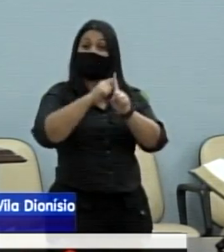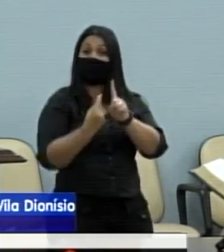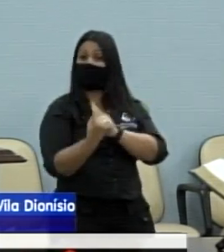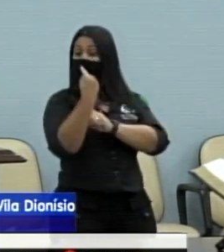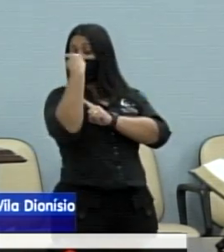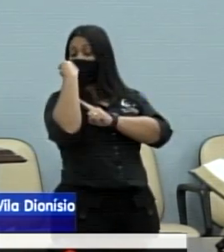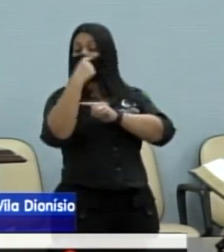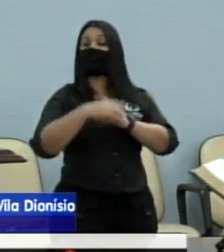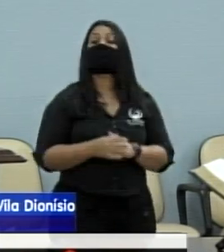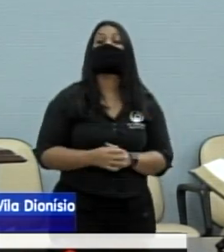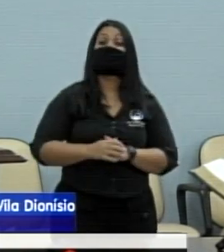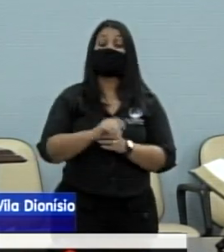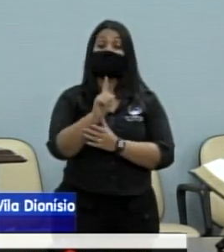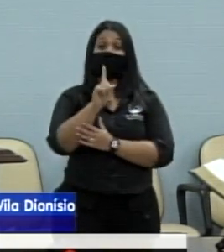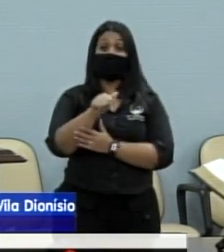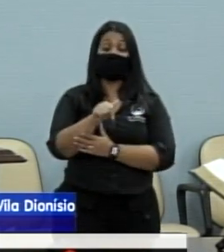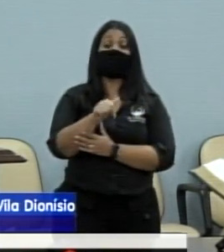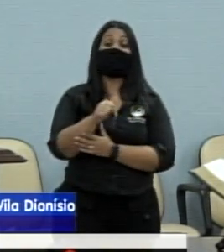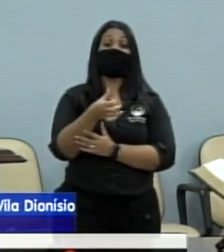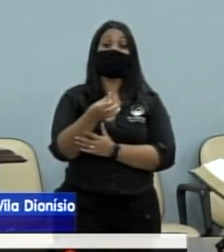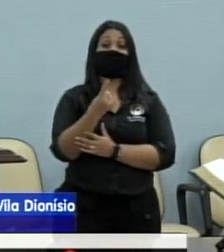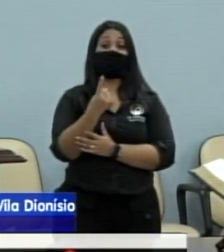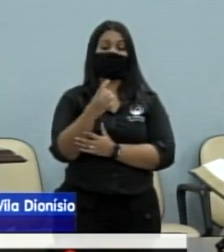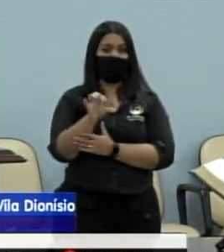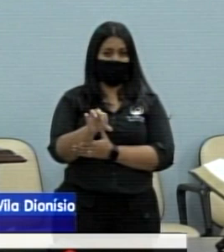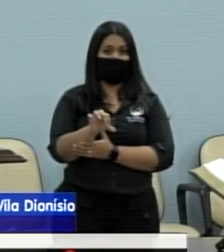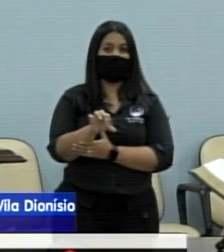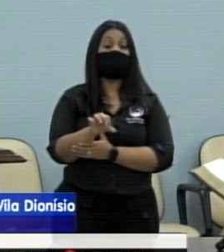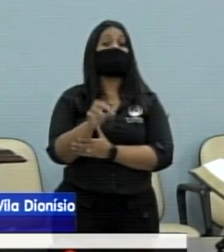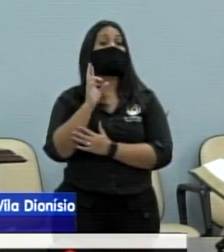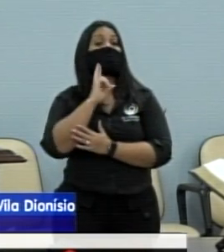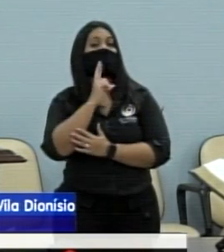Decreto 17.629. Bares e restaurantes